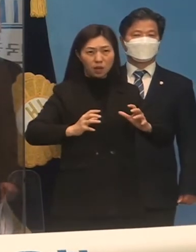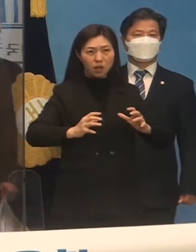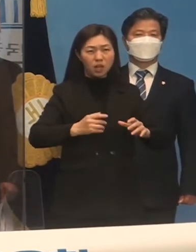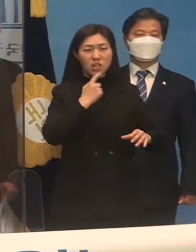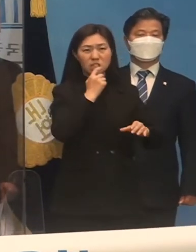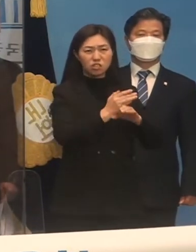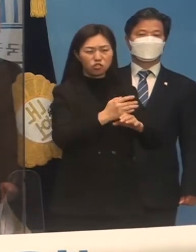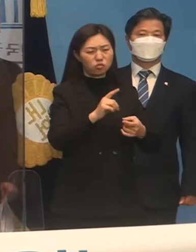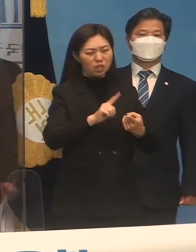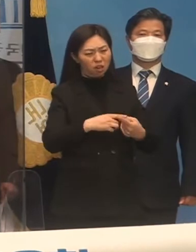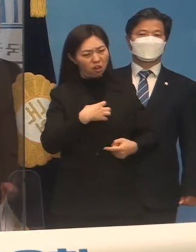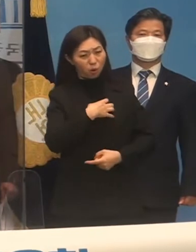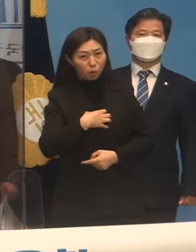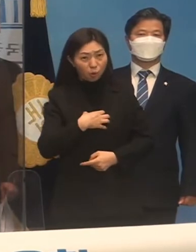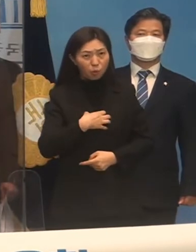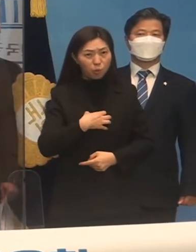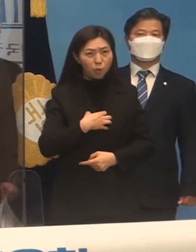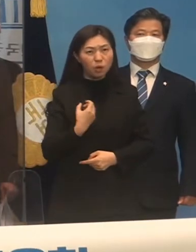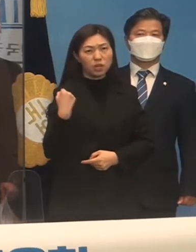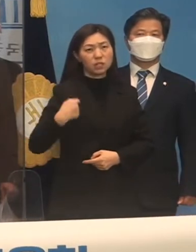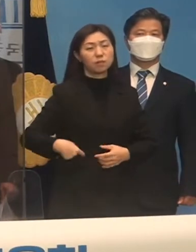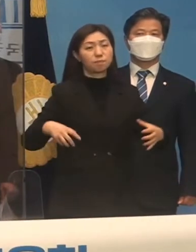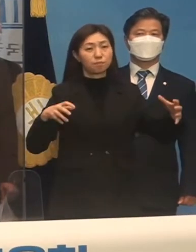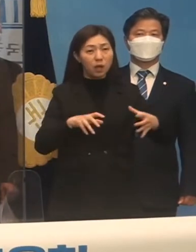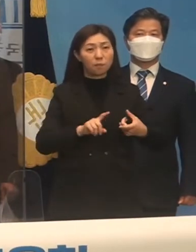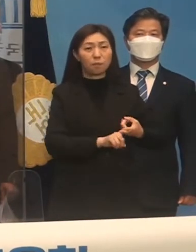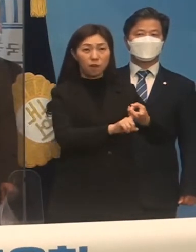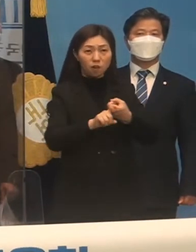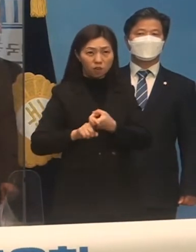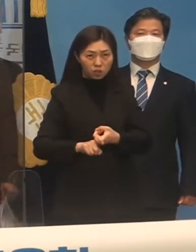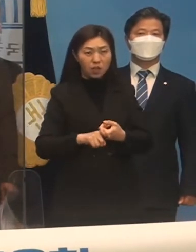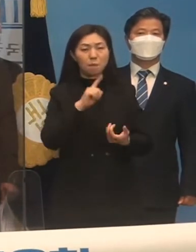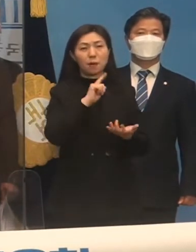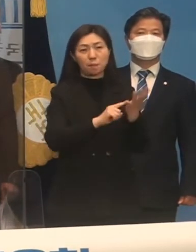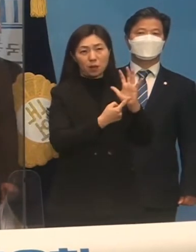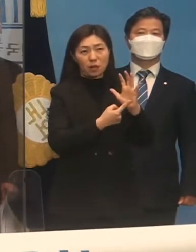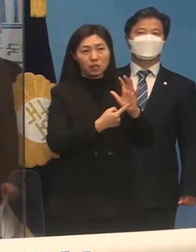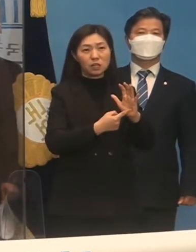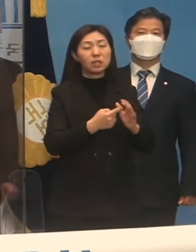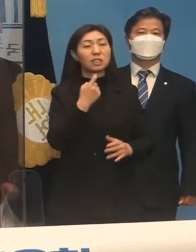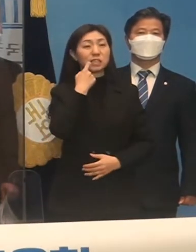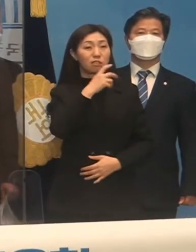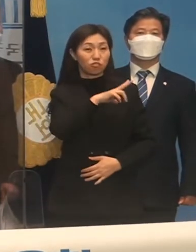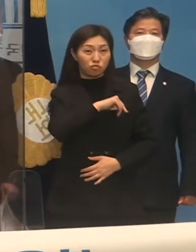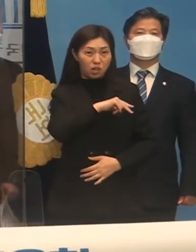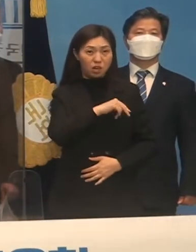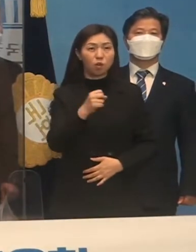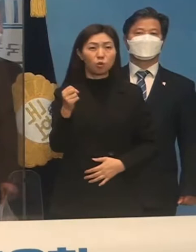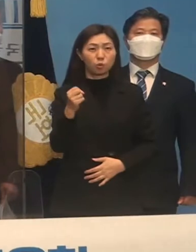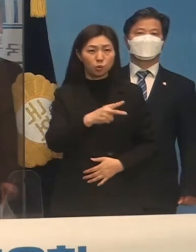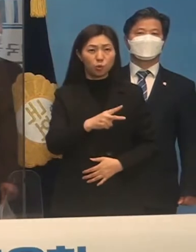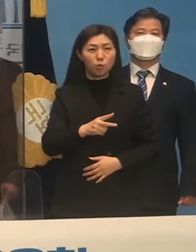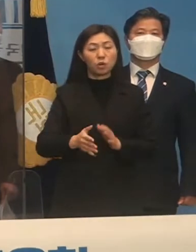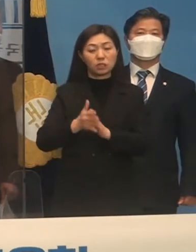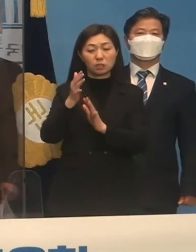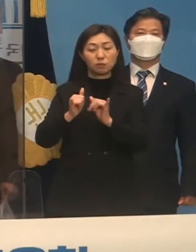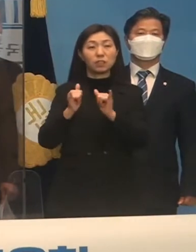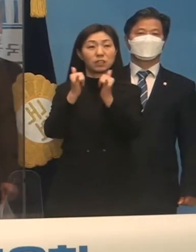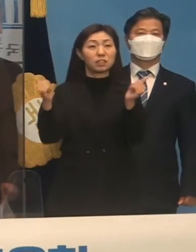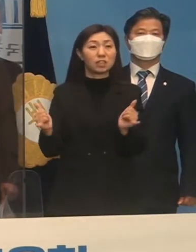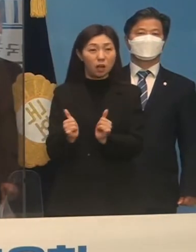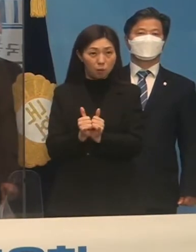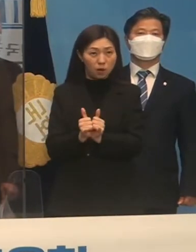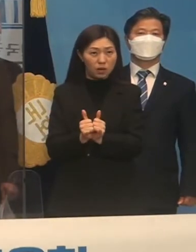협력하는 국회의원들과 시민사회 활동가들이 지난 초에도